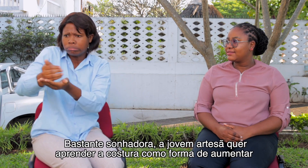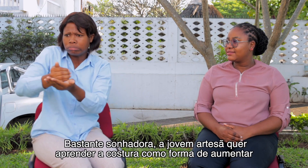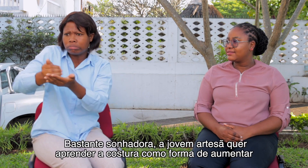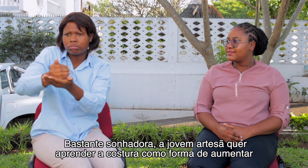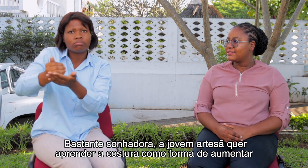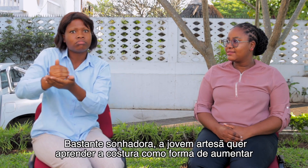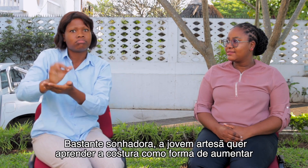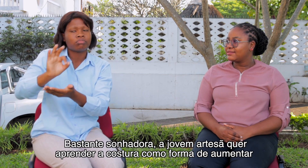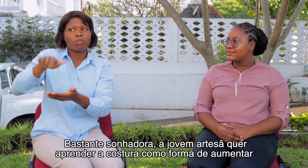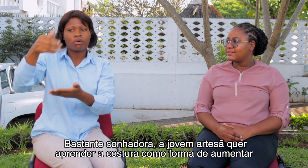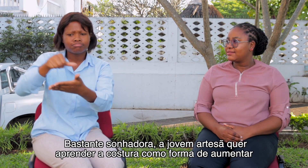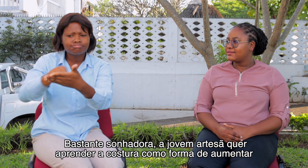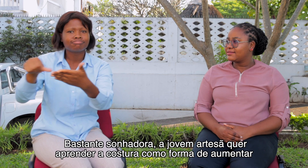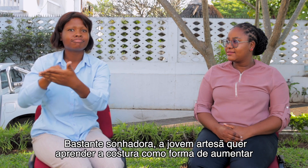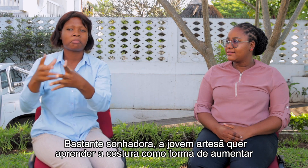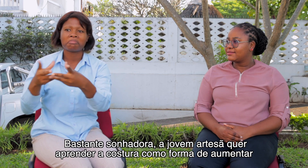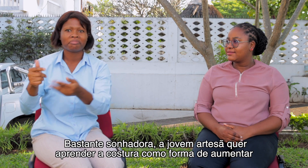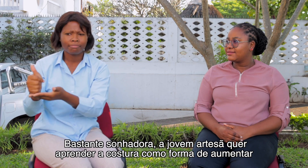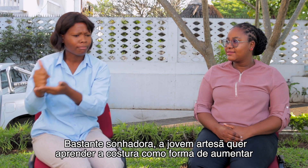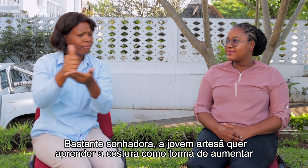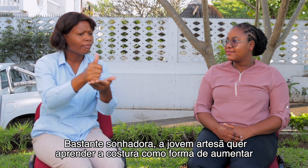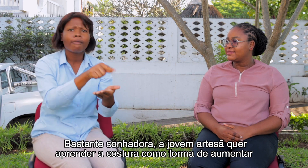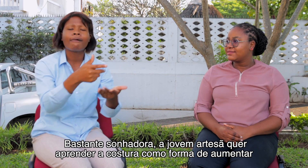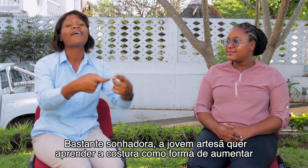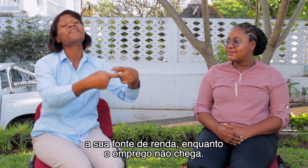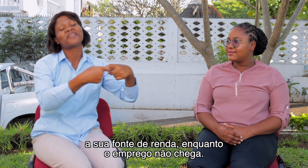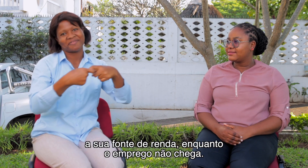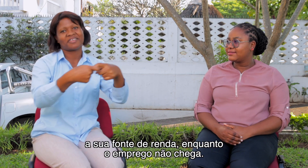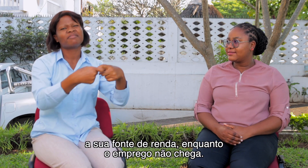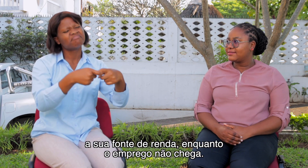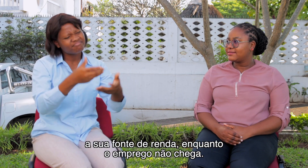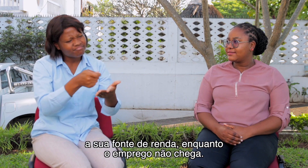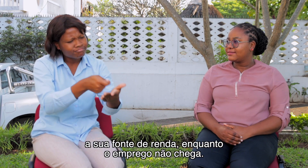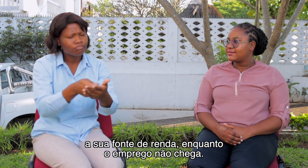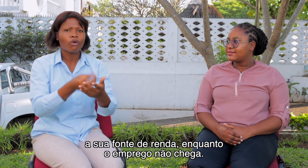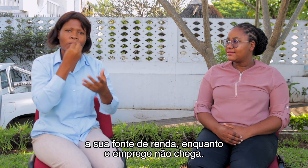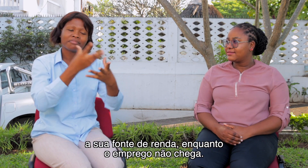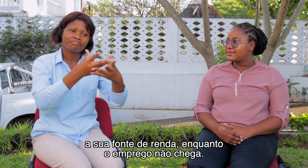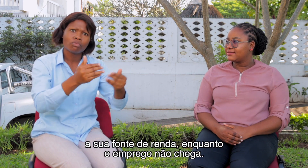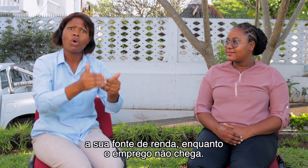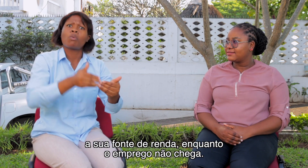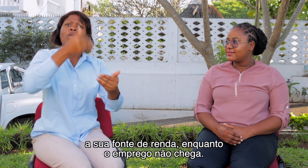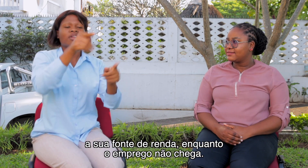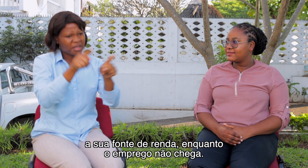artesã quer aprender a costura como forma de aumentar a sua fonte de renda enquanto o emprego não chega.